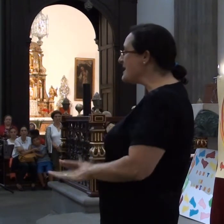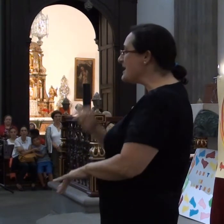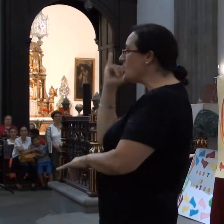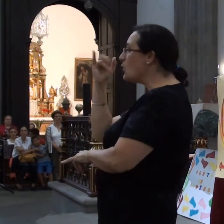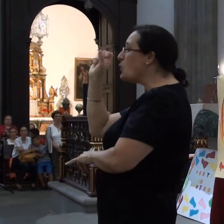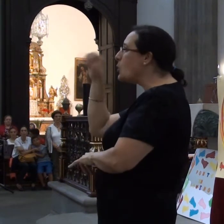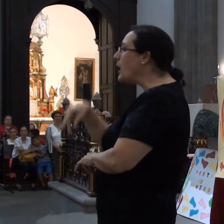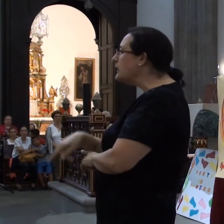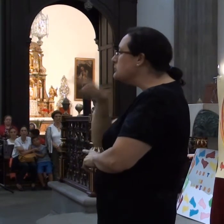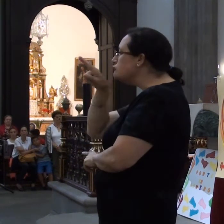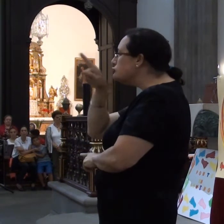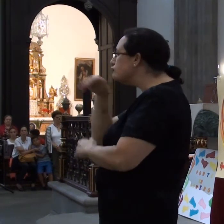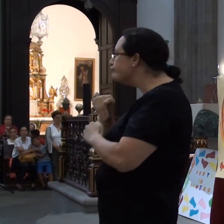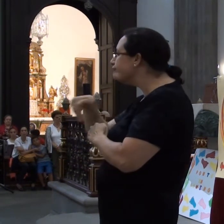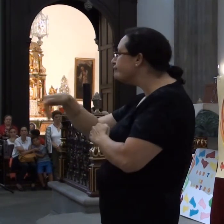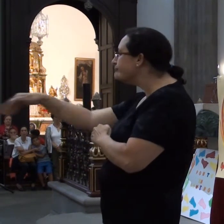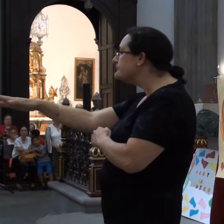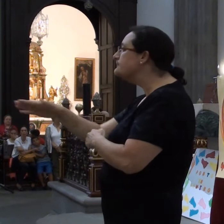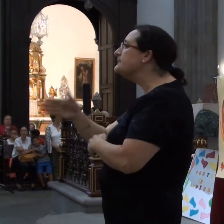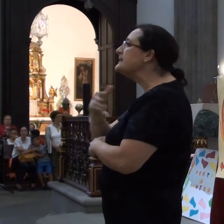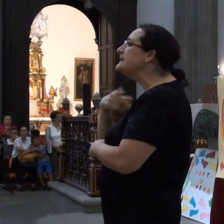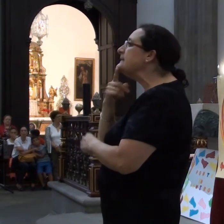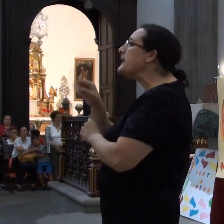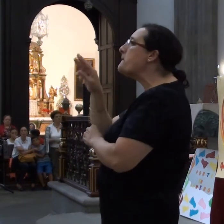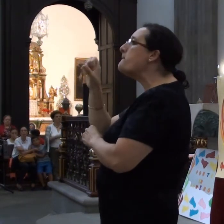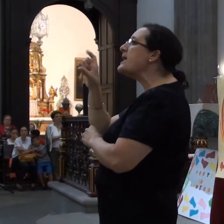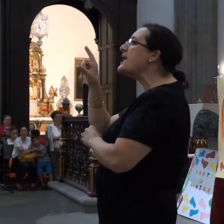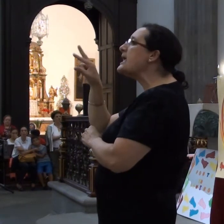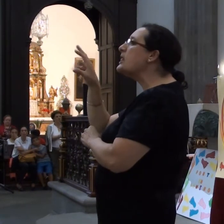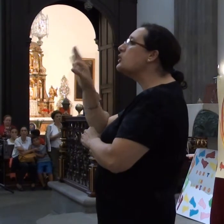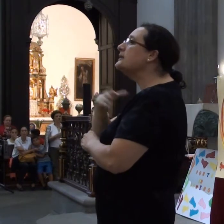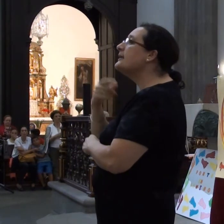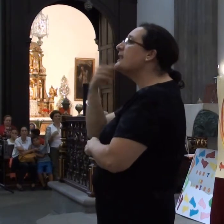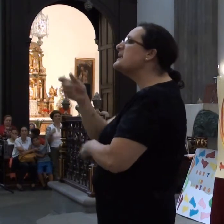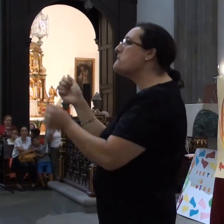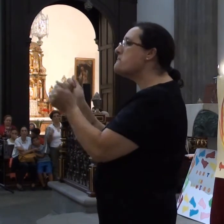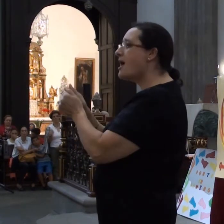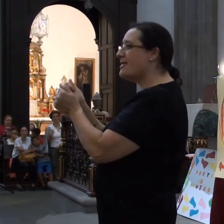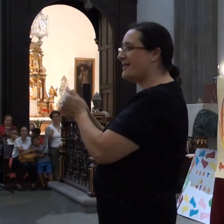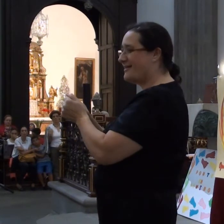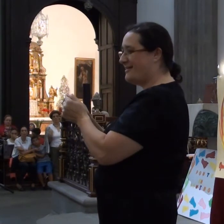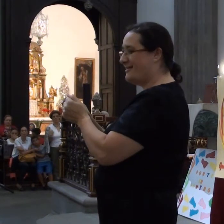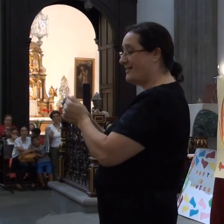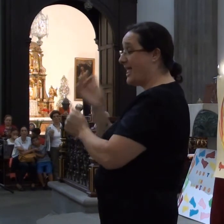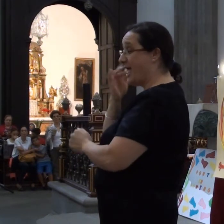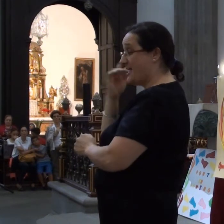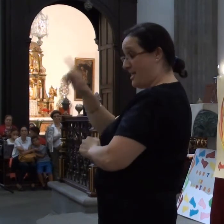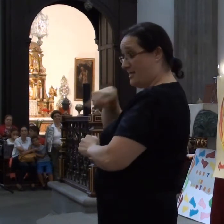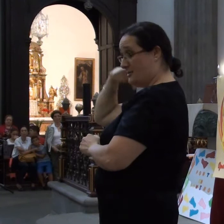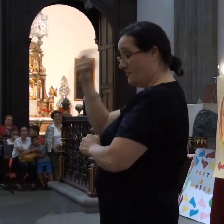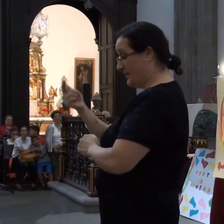tú te llamarás que significan bien al día siguiente